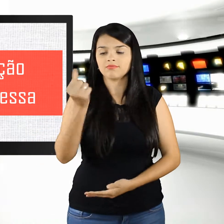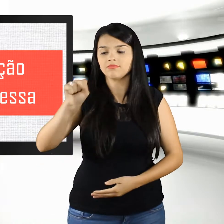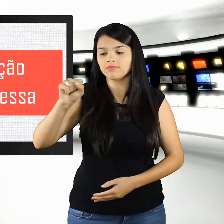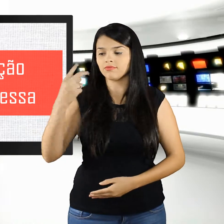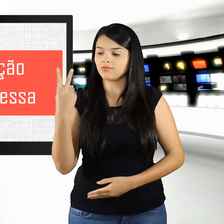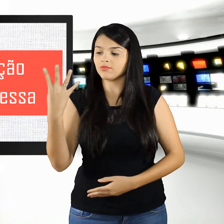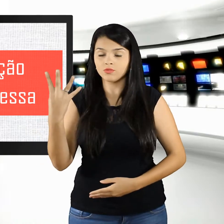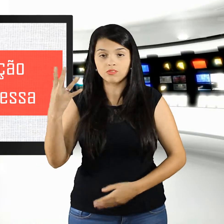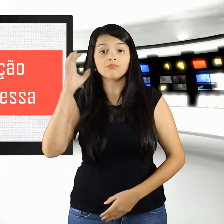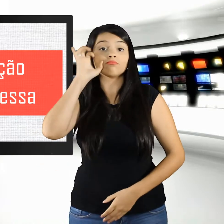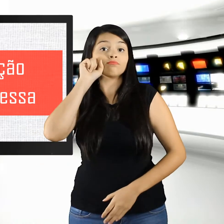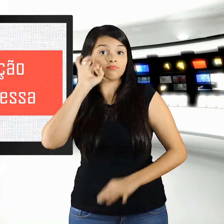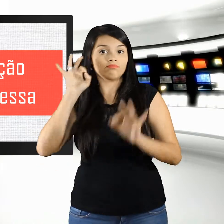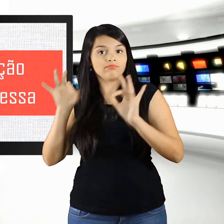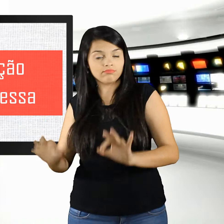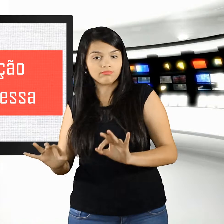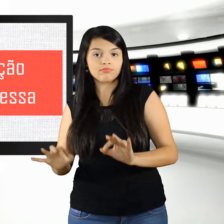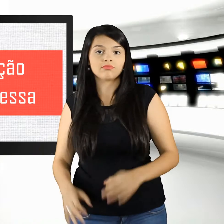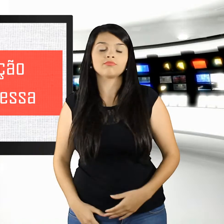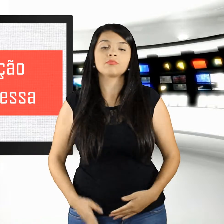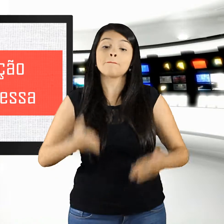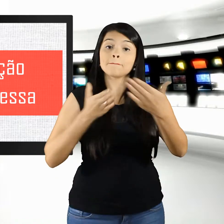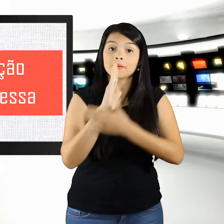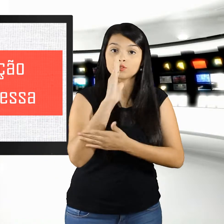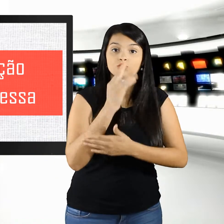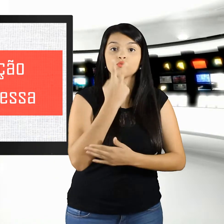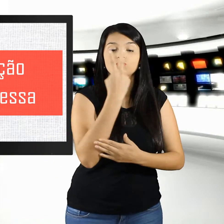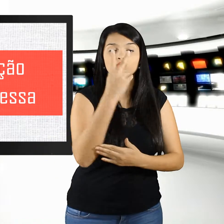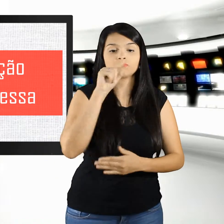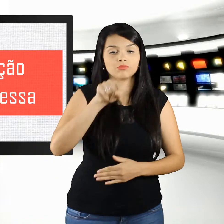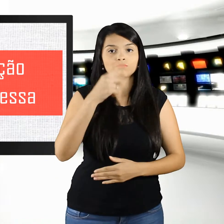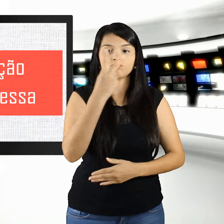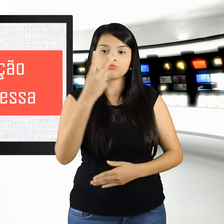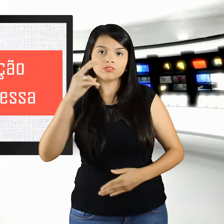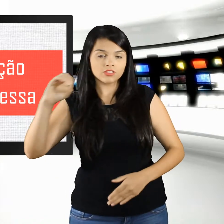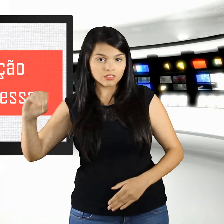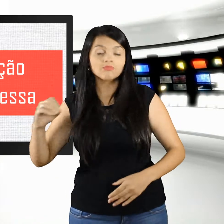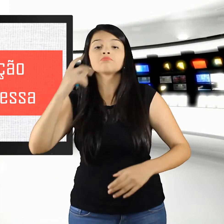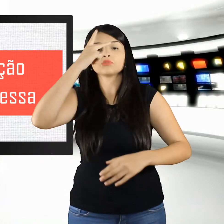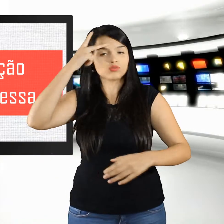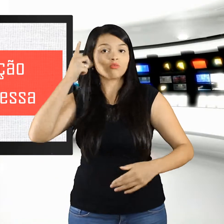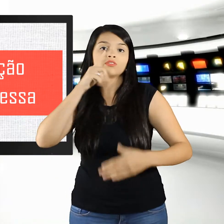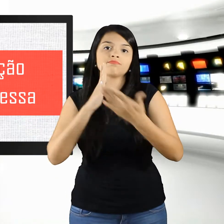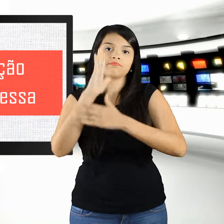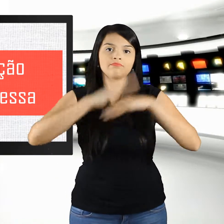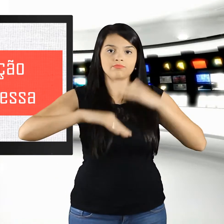6.824 são ouvintes, com 2.200 conseguindo aprovação para a prova prática, e 1.799